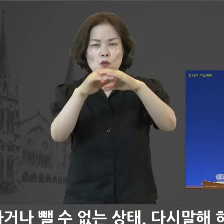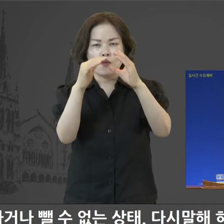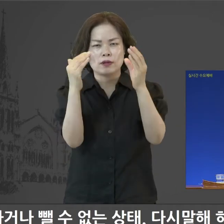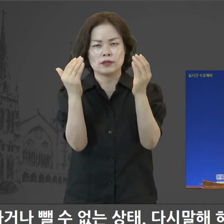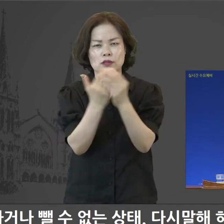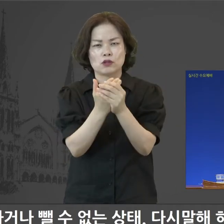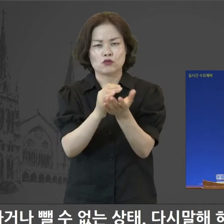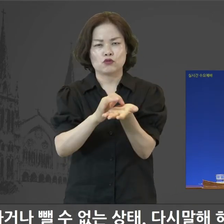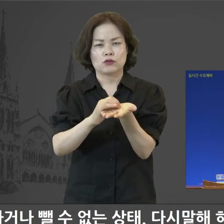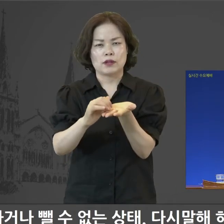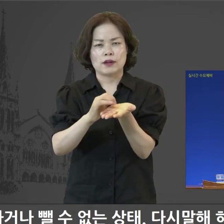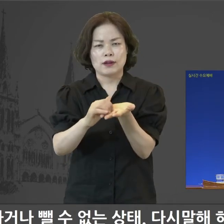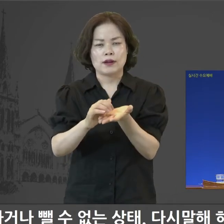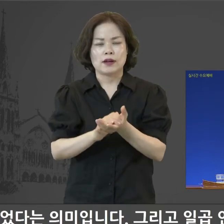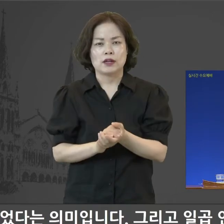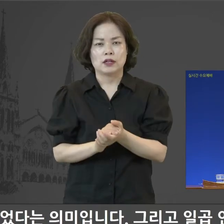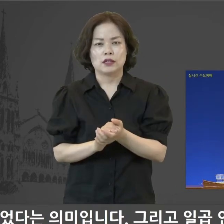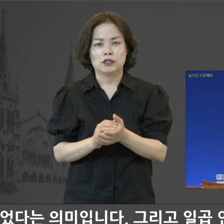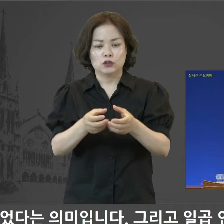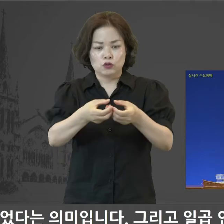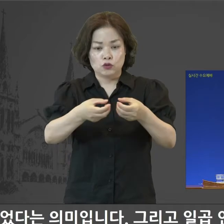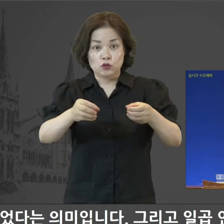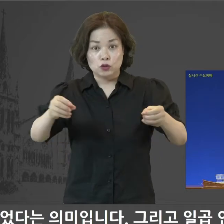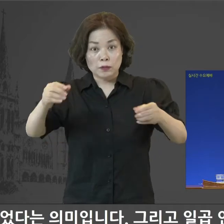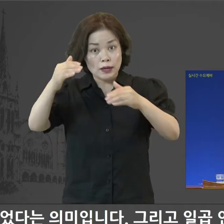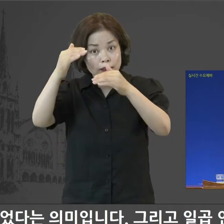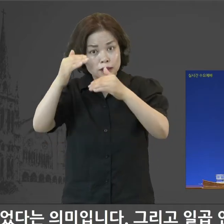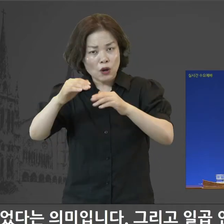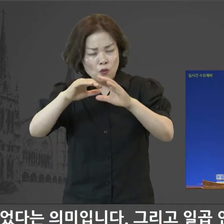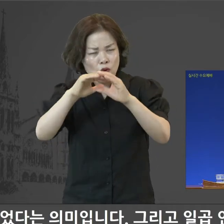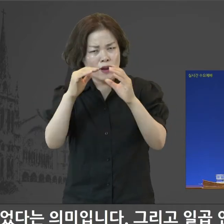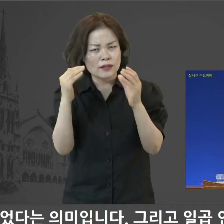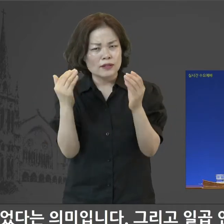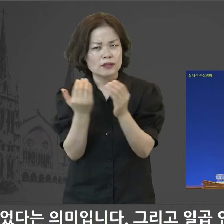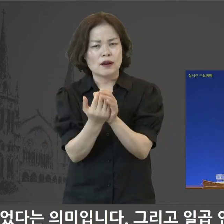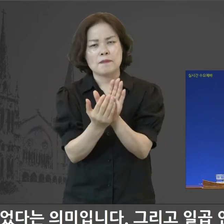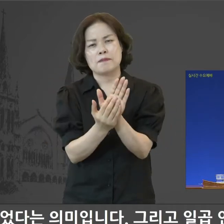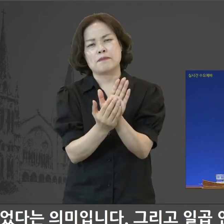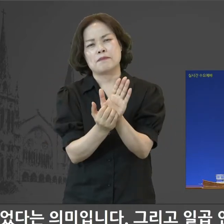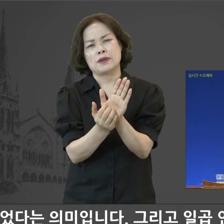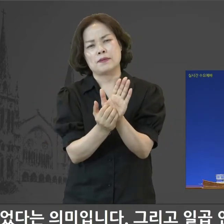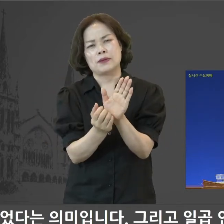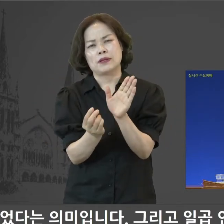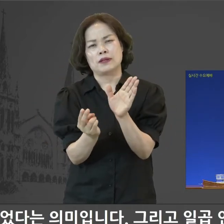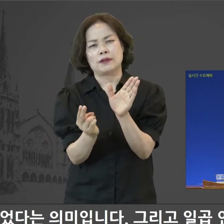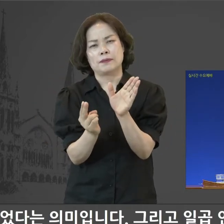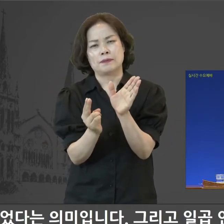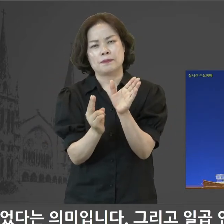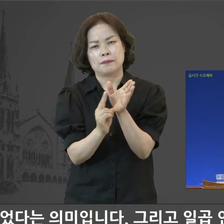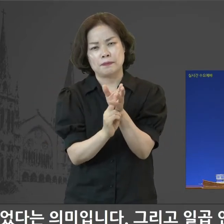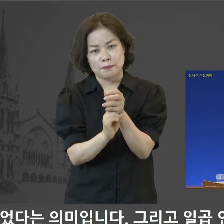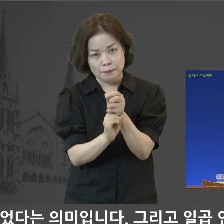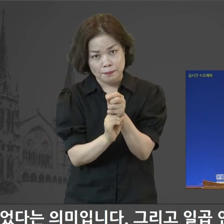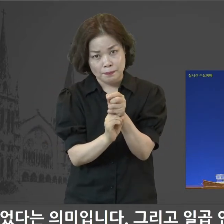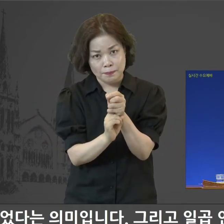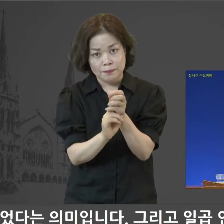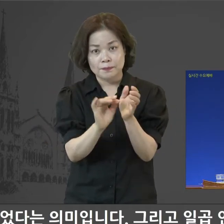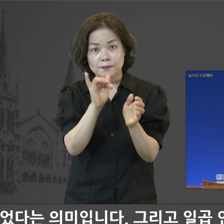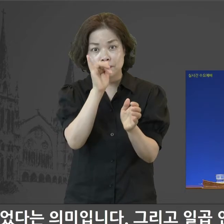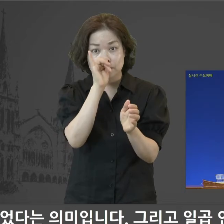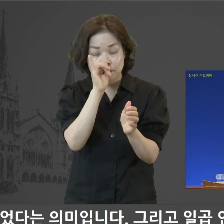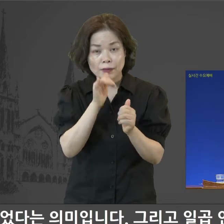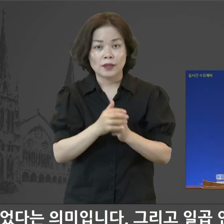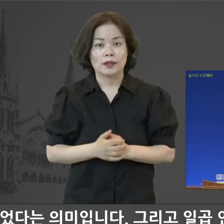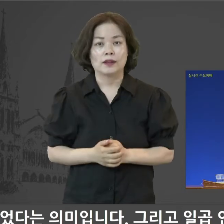상징을 하죠. 그래서 두루마리의 내용이 완전한 비밀로 감추어져 있다는 것을 의미합니다.